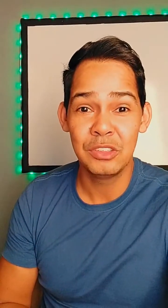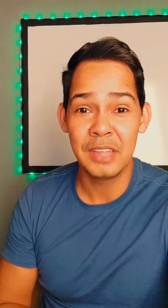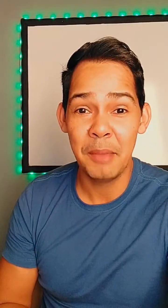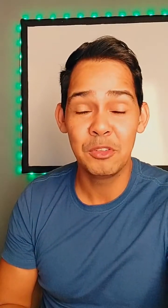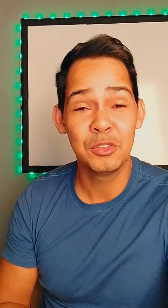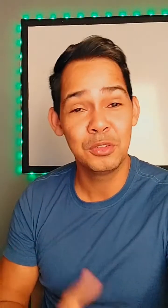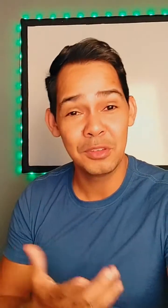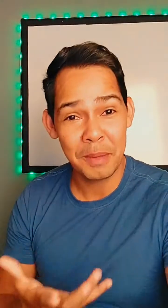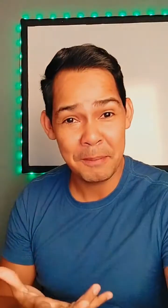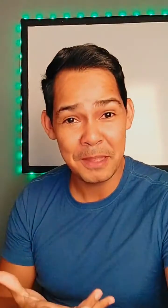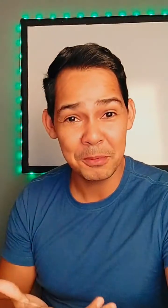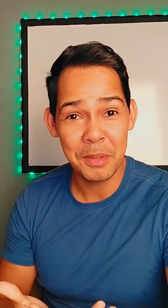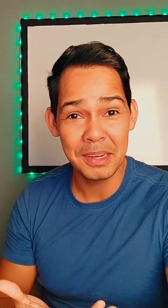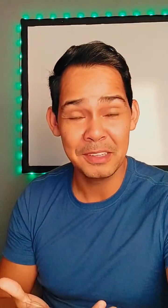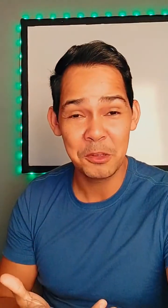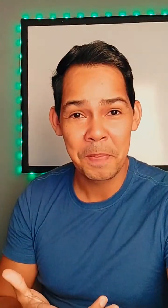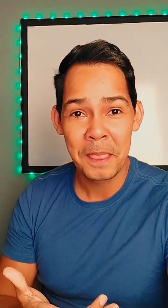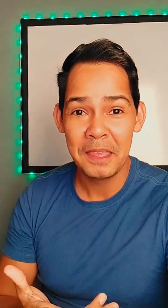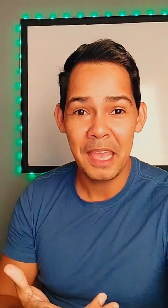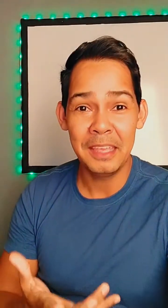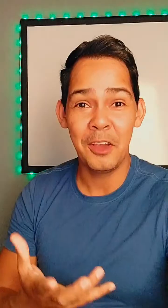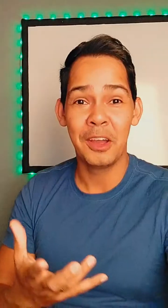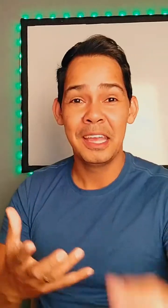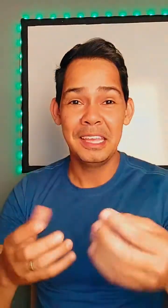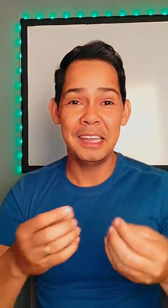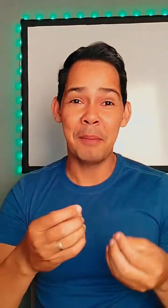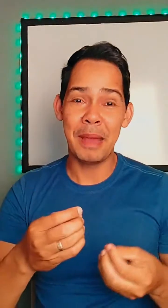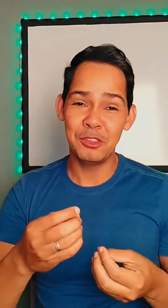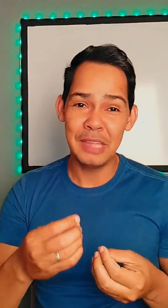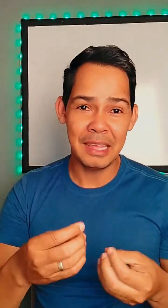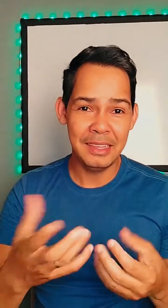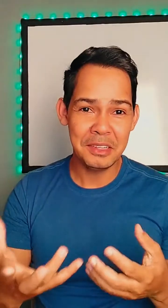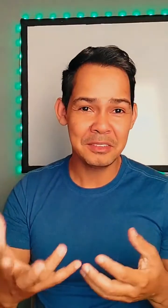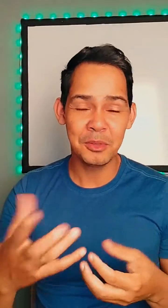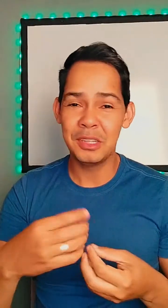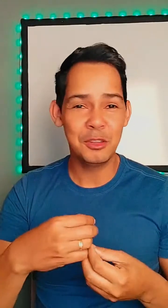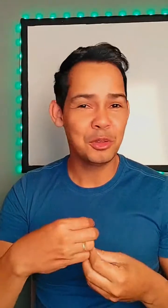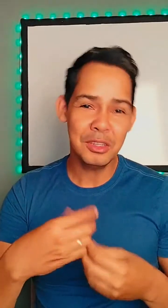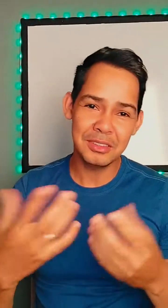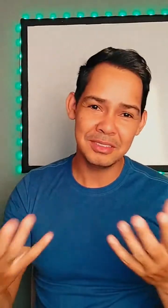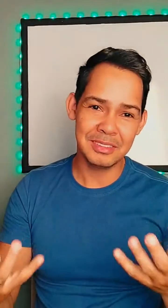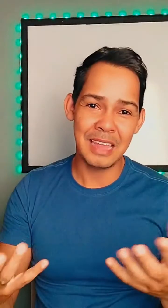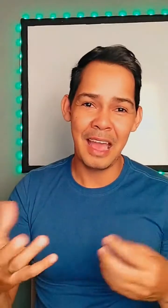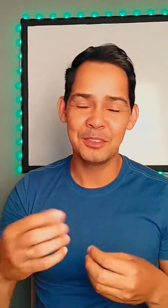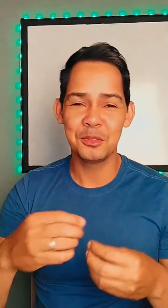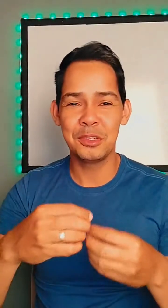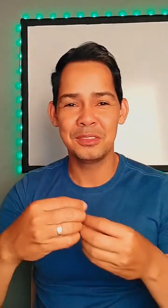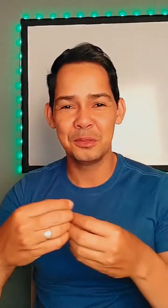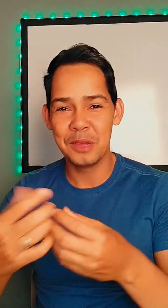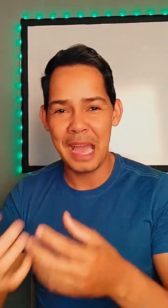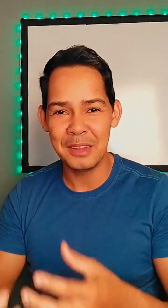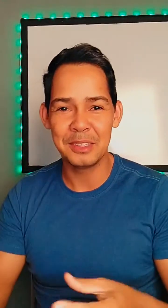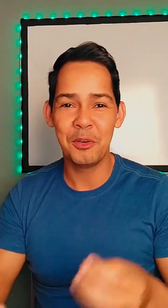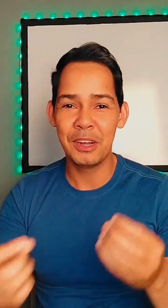intérprete e instrutor. Parabéns para Uberlândia. E aí, e a partir daí, desse modelo, todas as cidades, todos os lugares agora